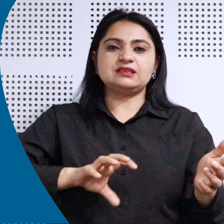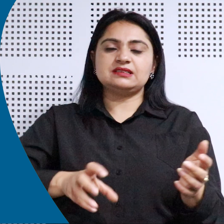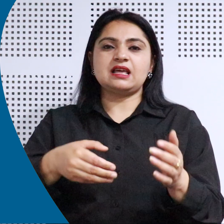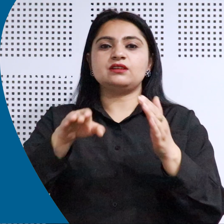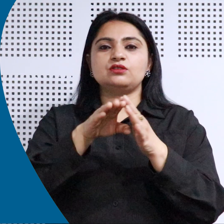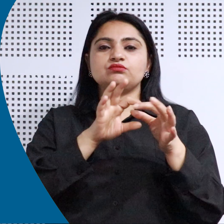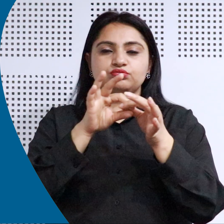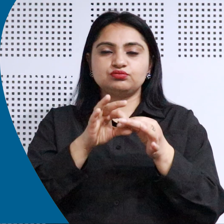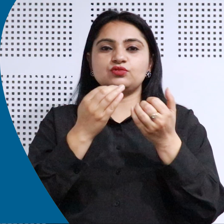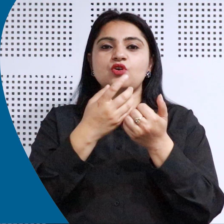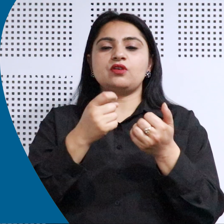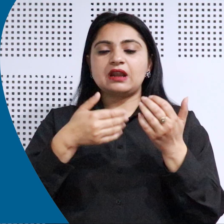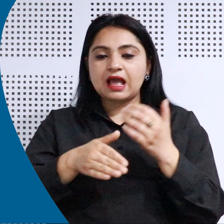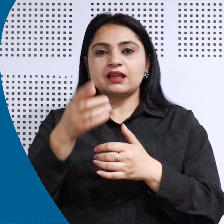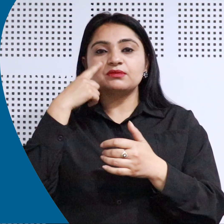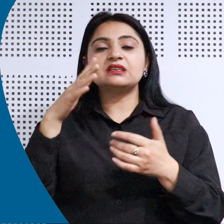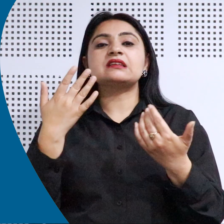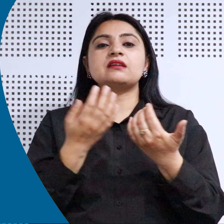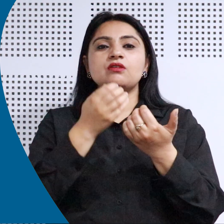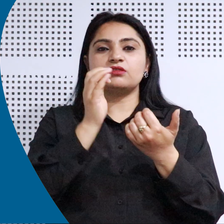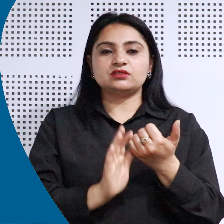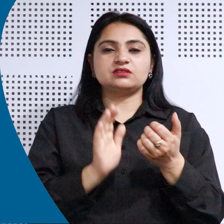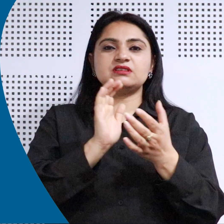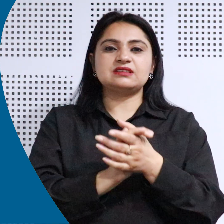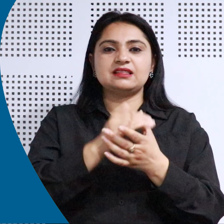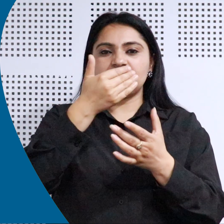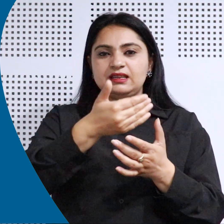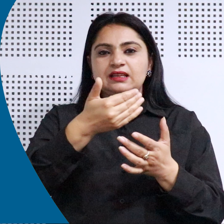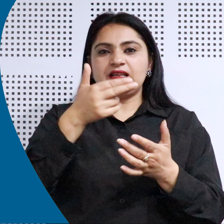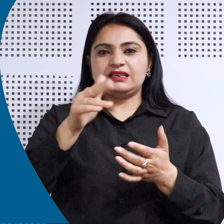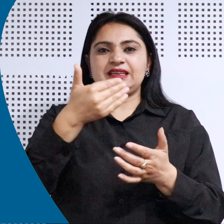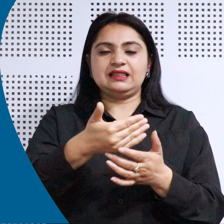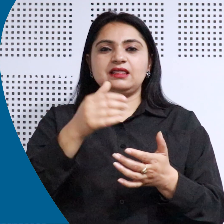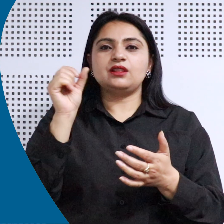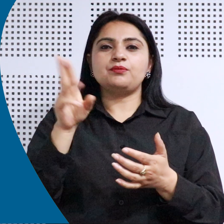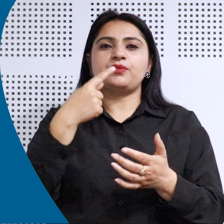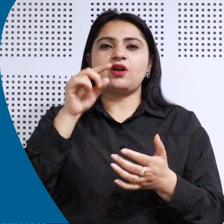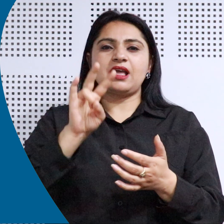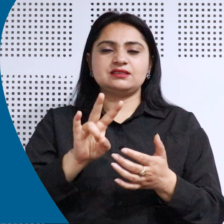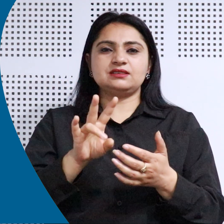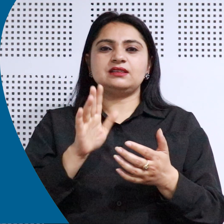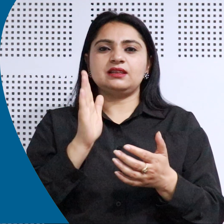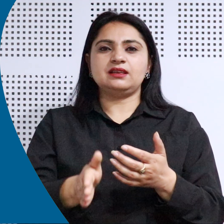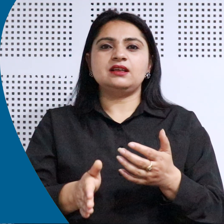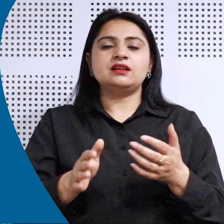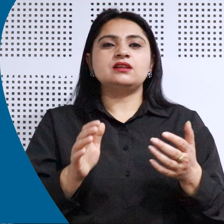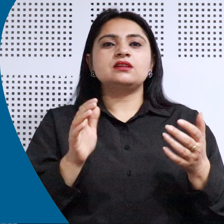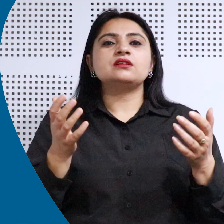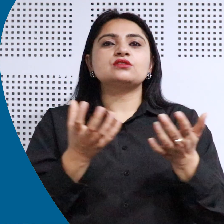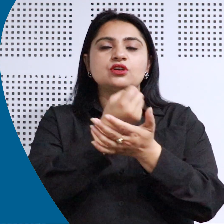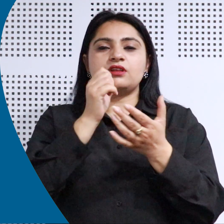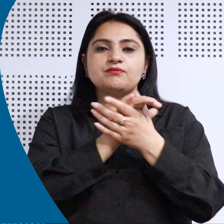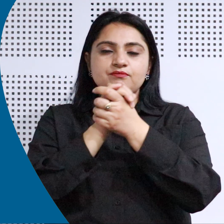आगामी दिनमा चालिने कदम के हुन सक्छ? साथी लील प्रकाश चन्दले संघीय मामिला तथा सामान्य प्रशासन मन्त्री